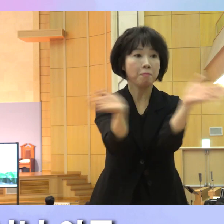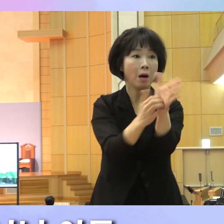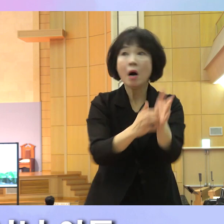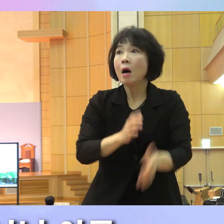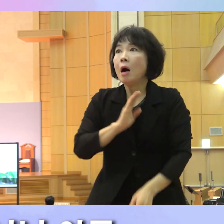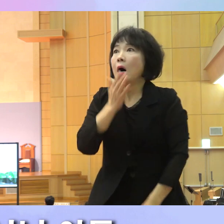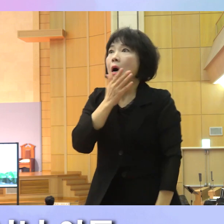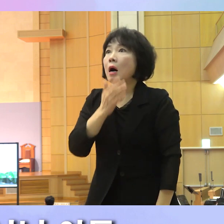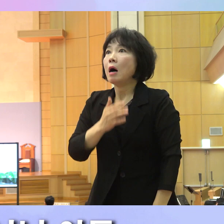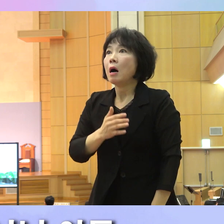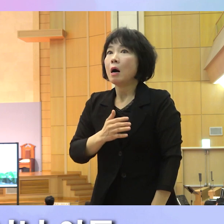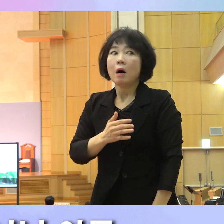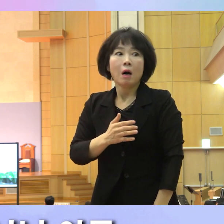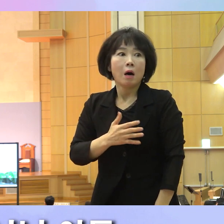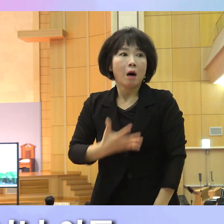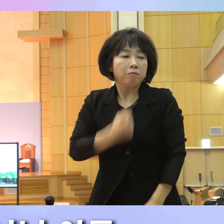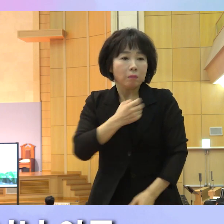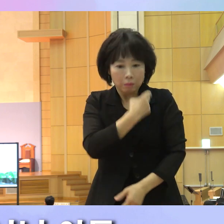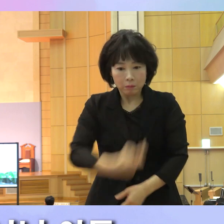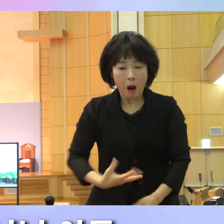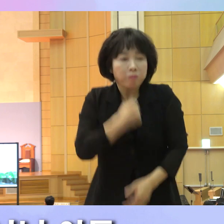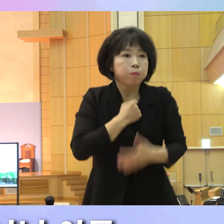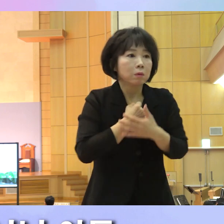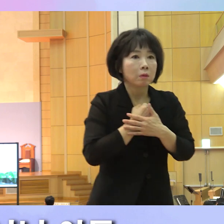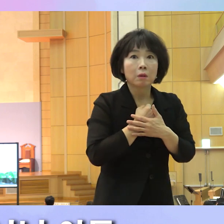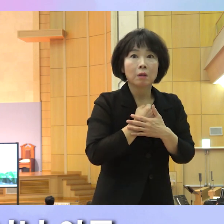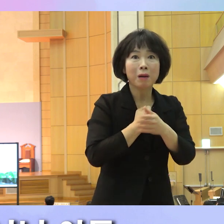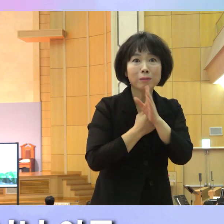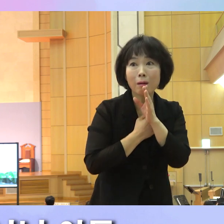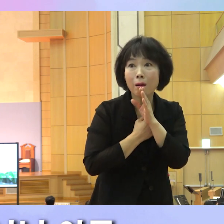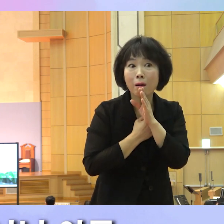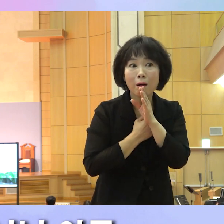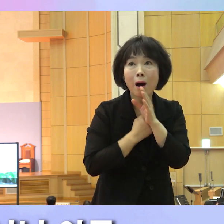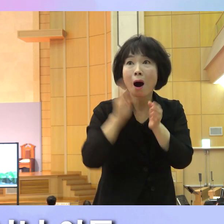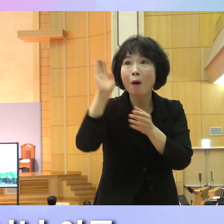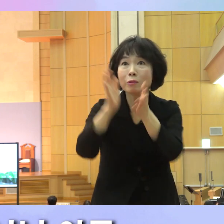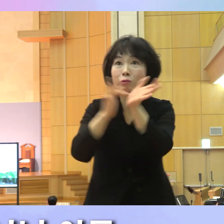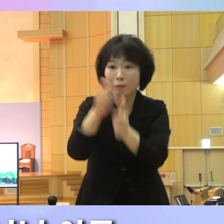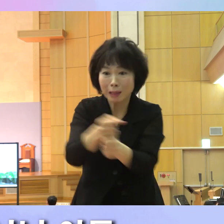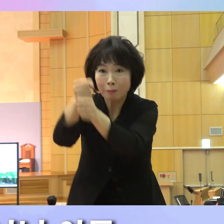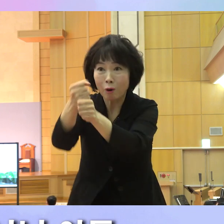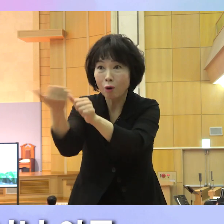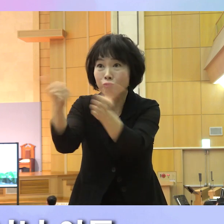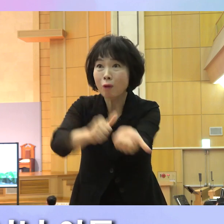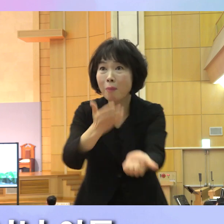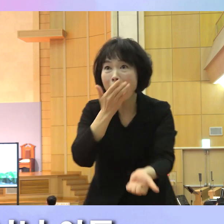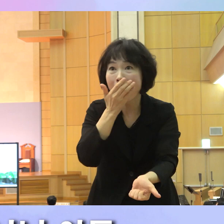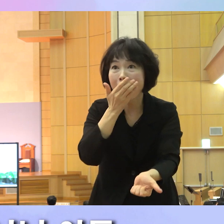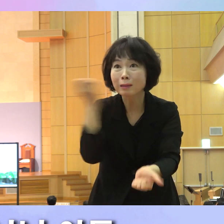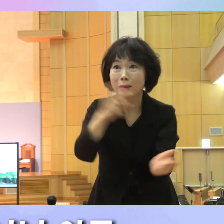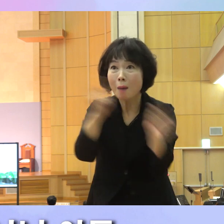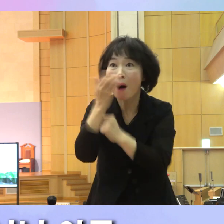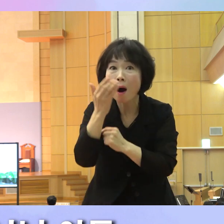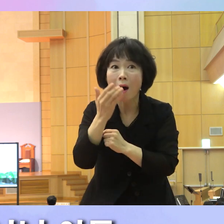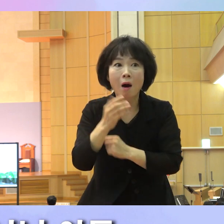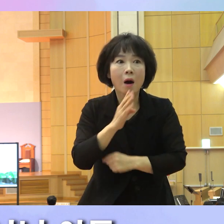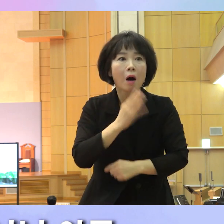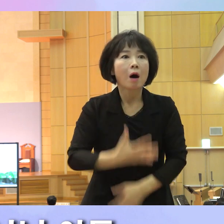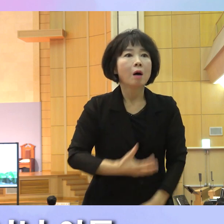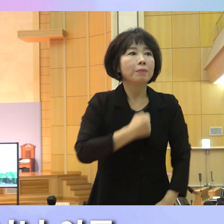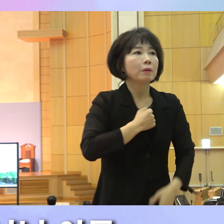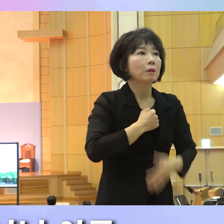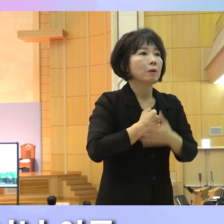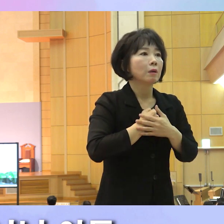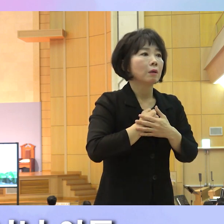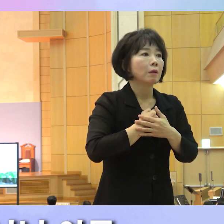그렇게 말하고 복 있다고 하고 또 몰랐던 제자들 다 이제 듣고 알았으니까